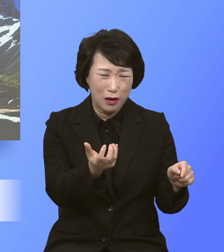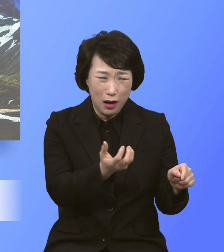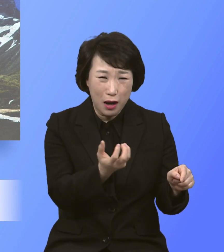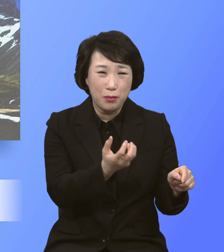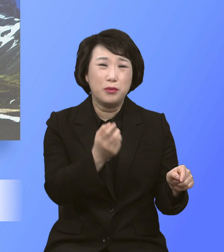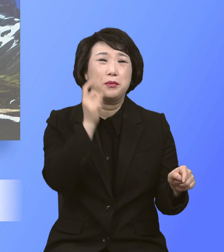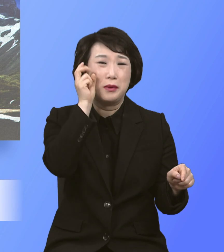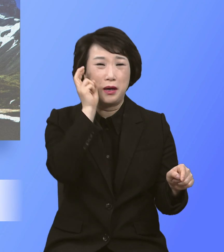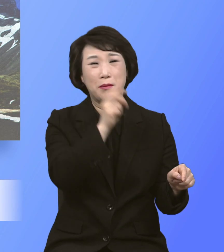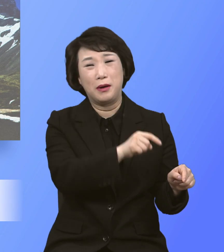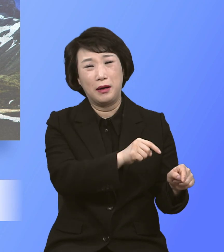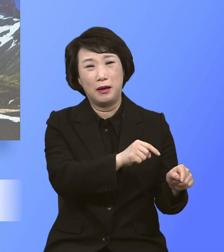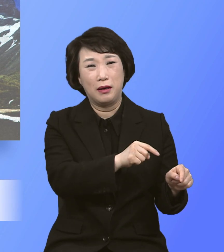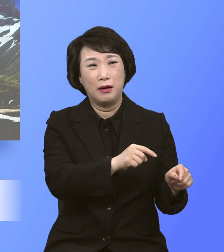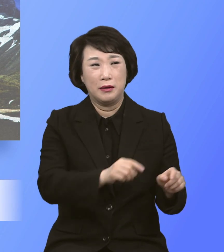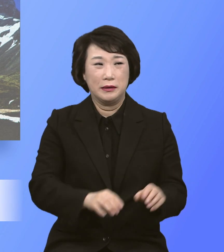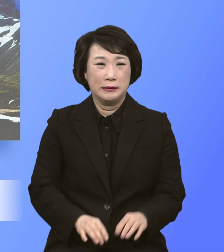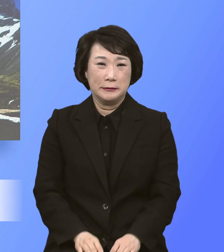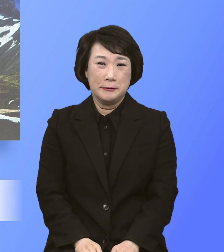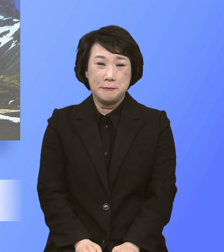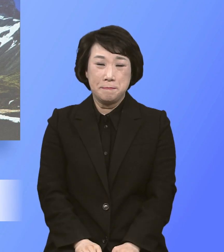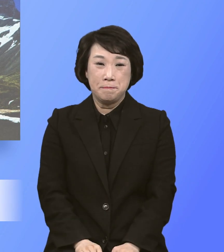고통인가 봅니다.